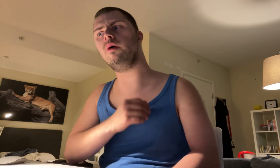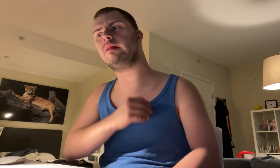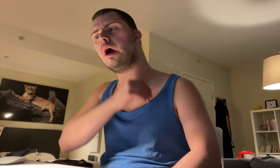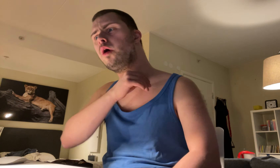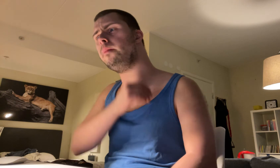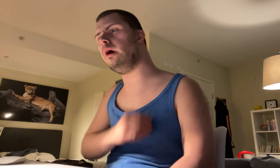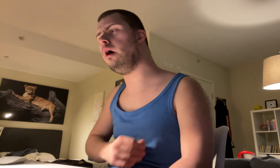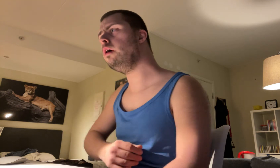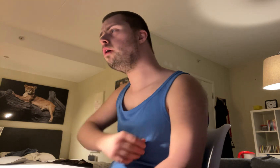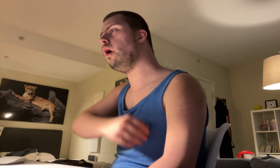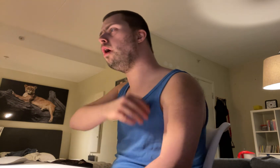Sen kommer jag